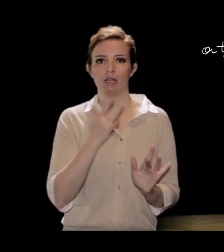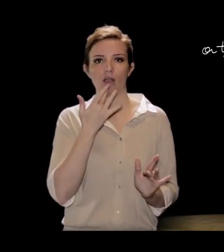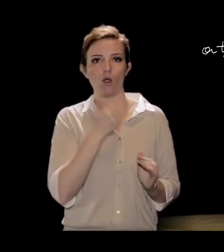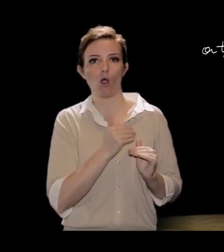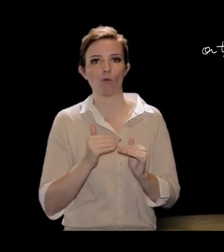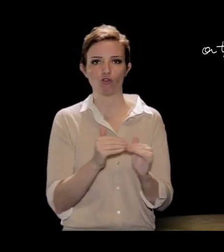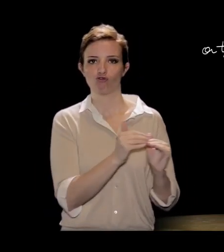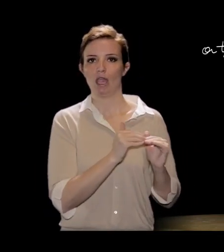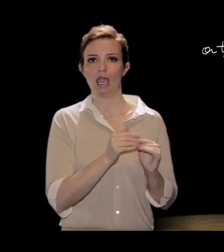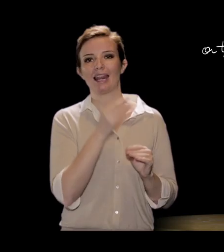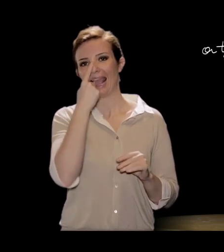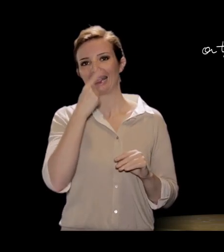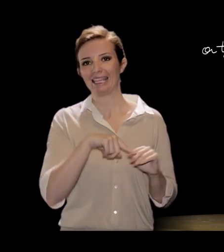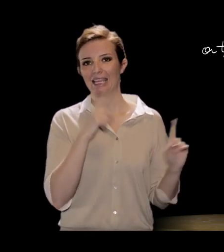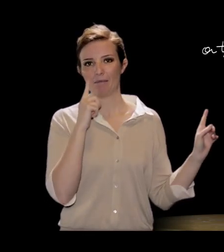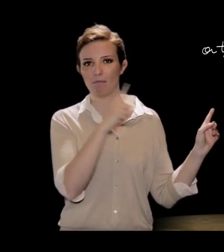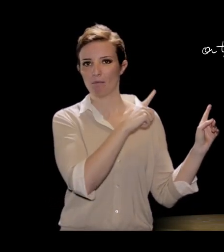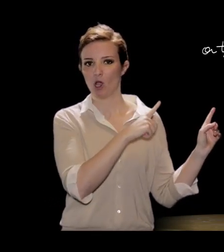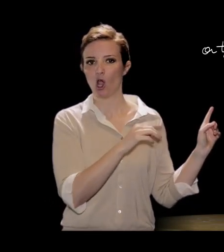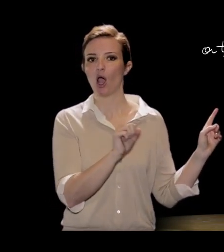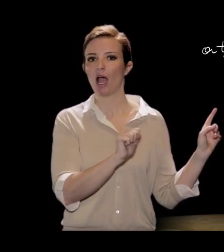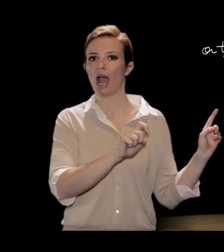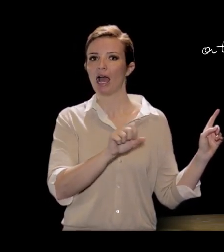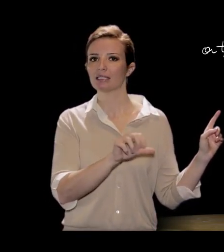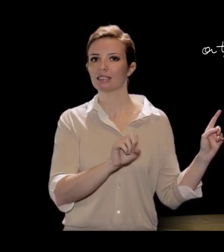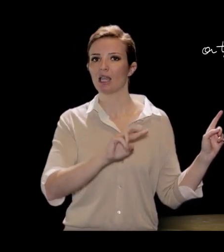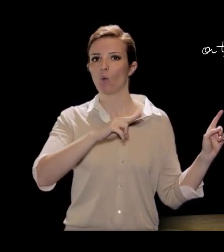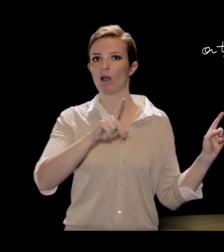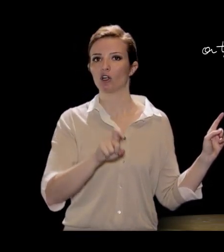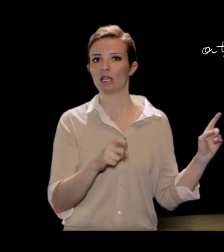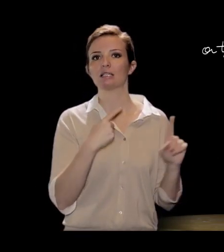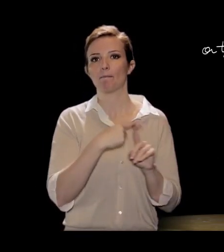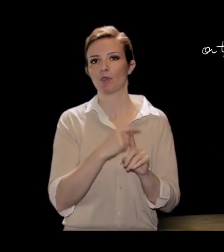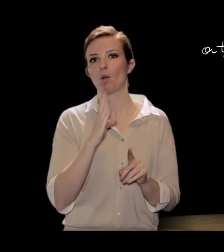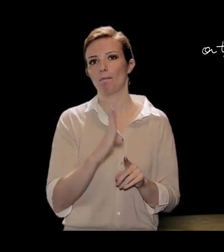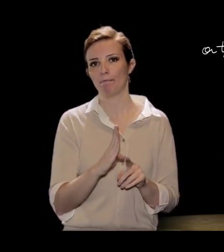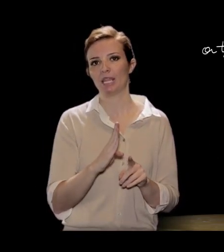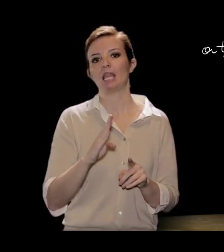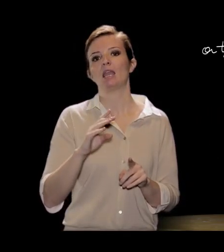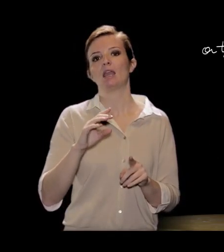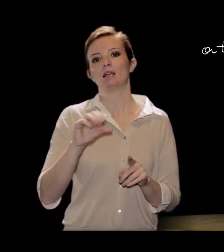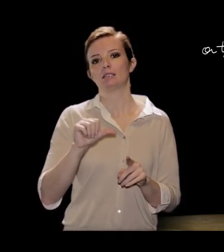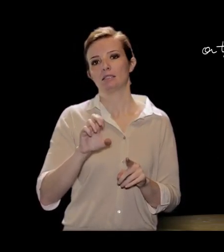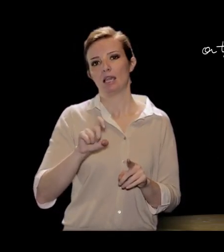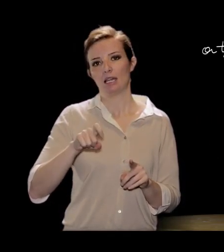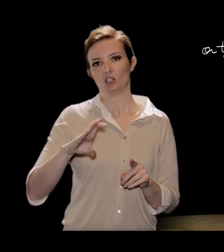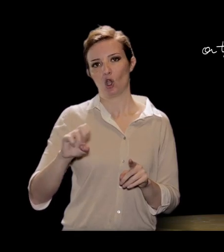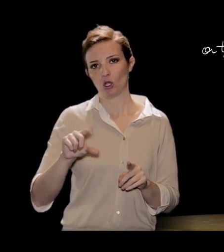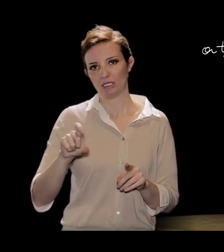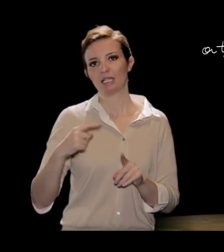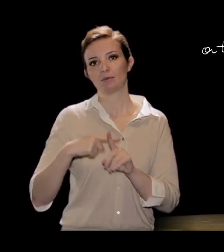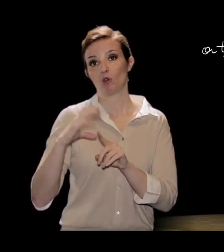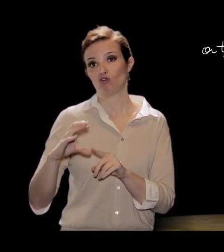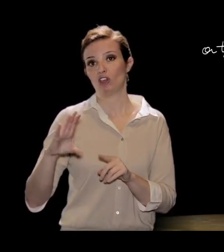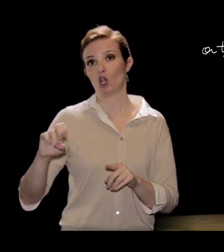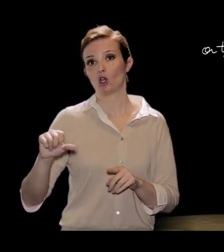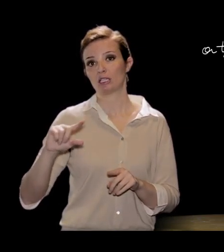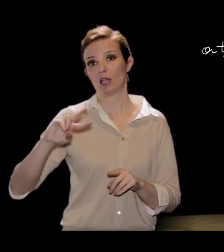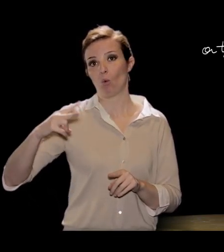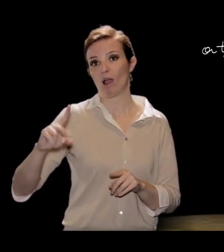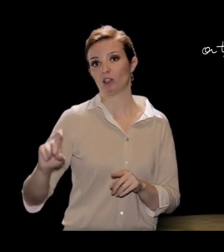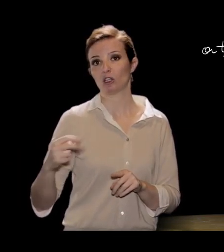a sen quadro x più b sen x cos x più c cosen quadro x